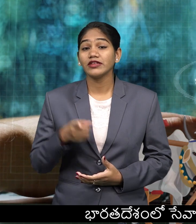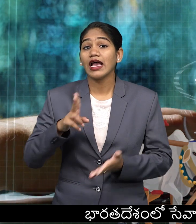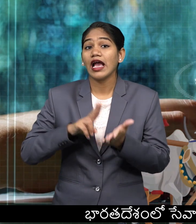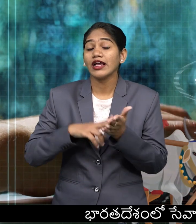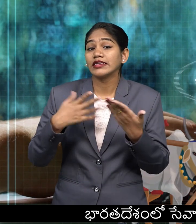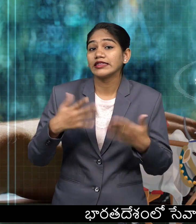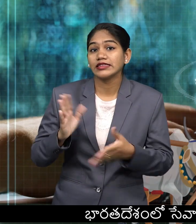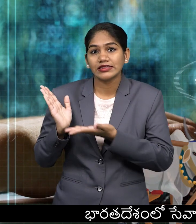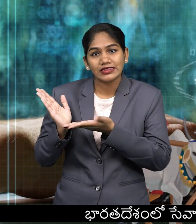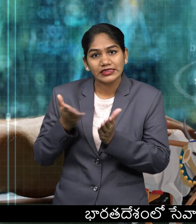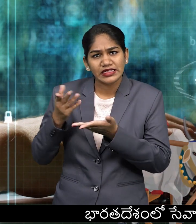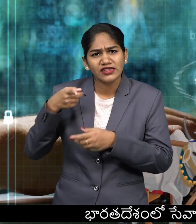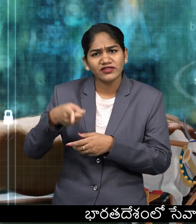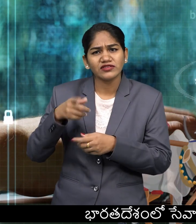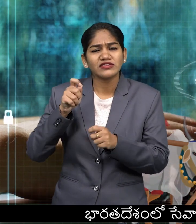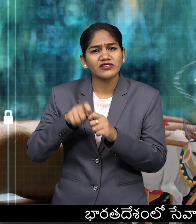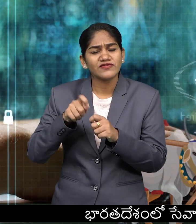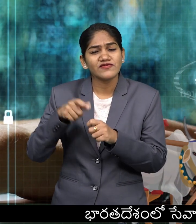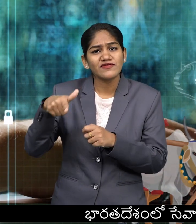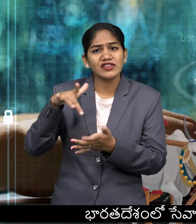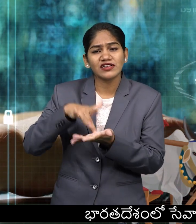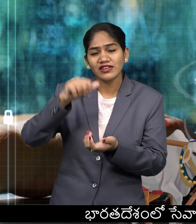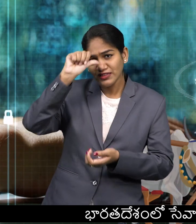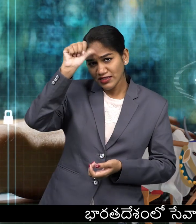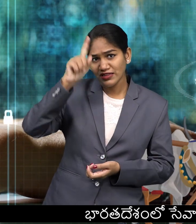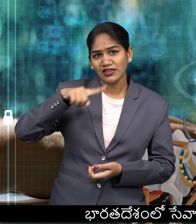భారతదేశంలో సేవా కార్యకలాపాల స్వభావం ఏమిటి?